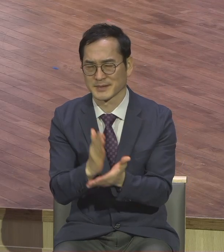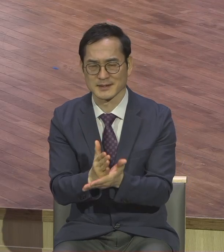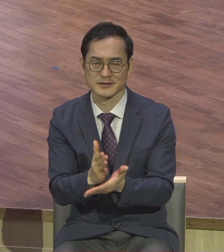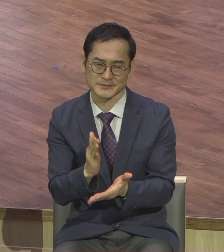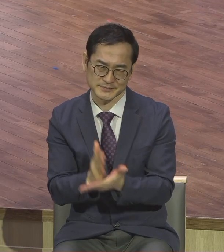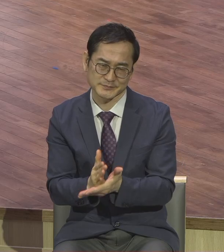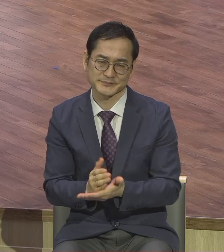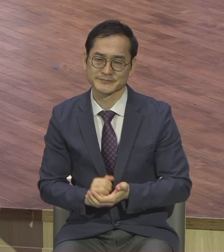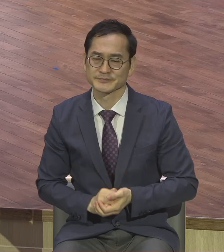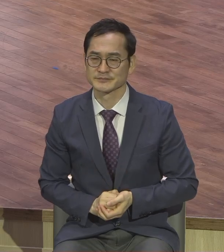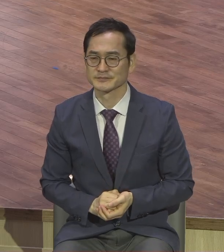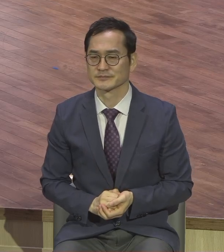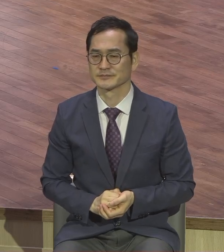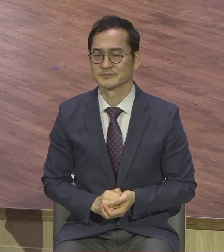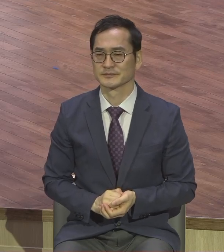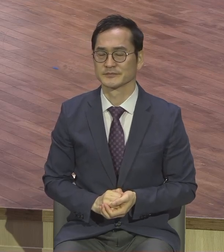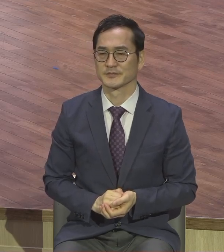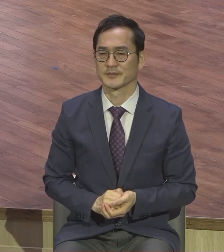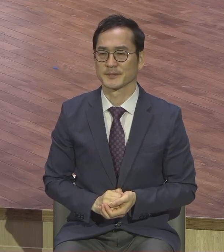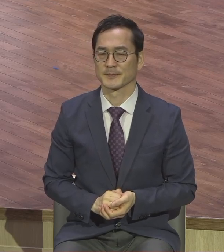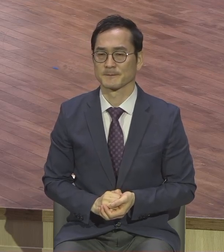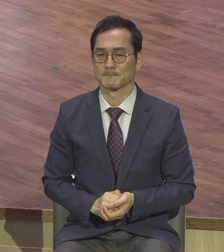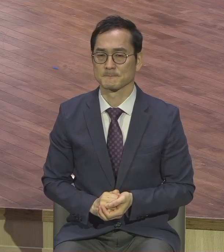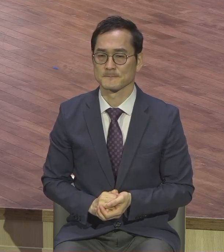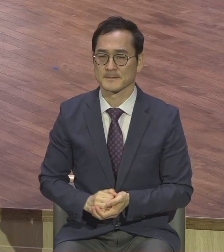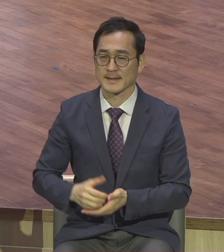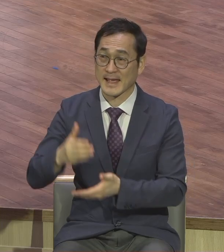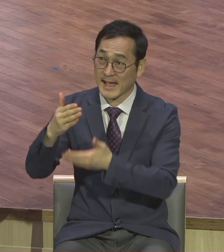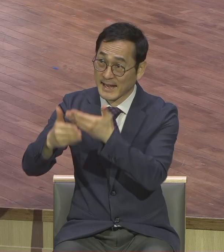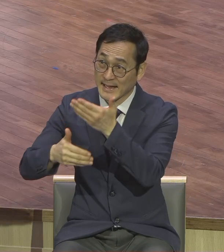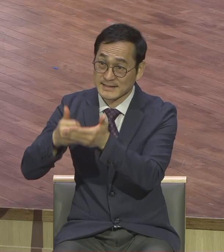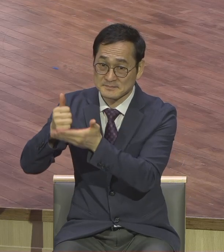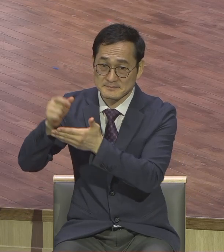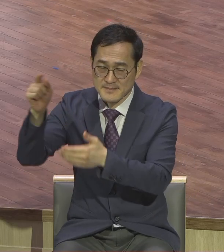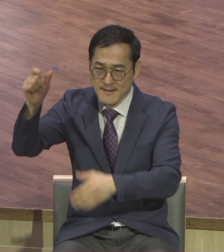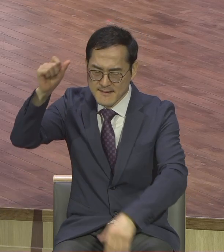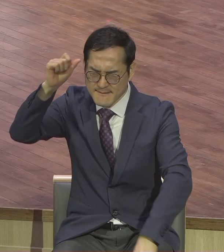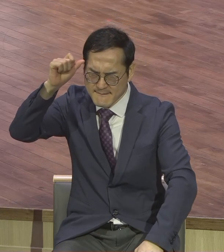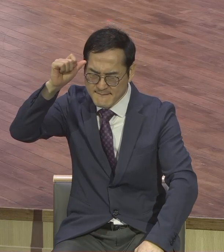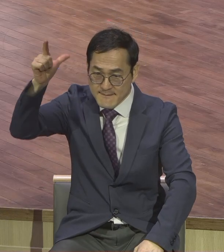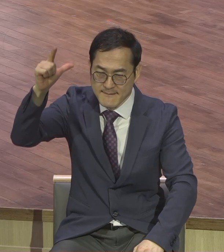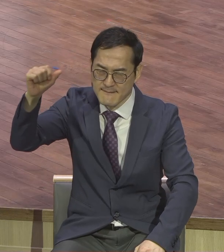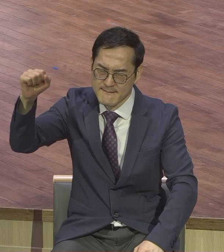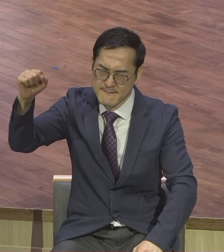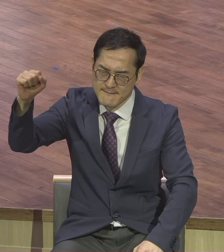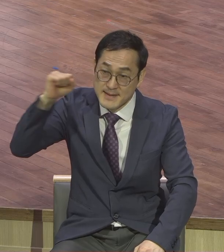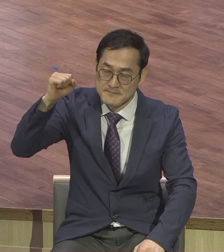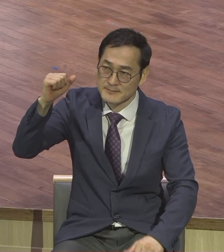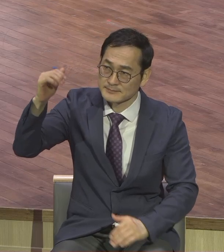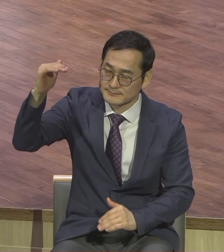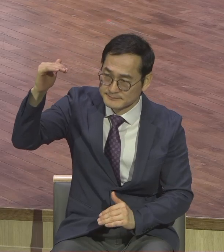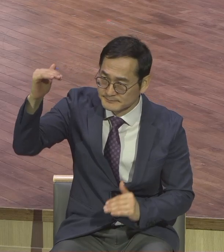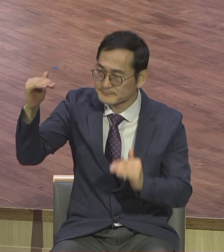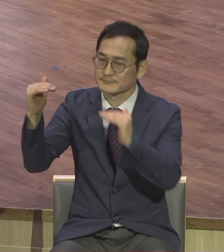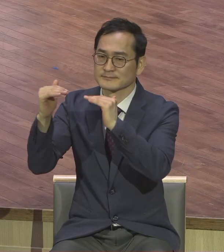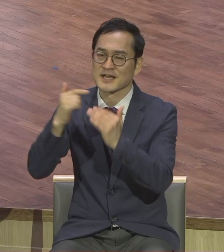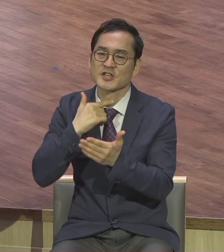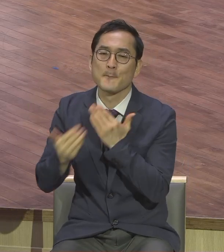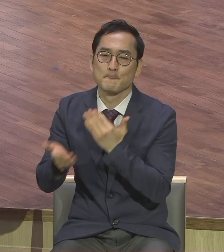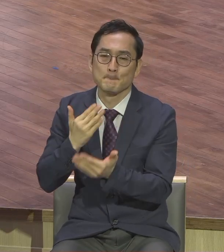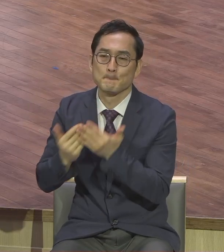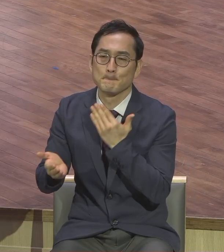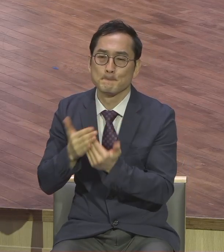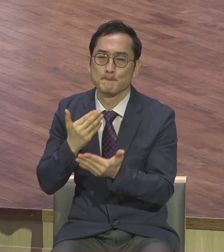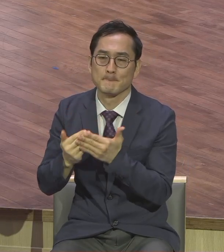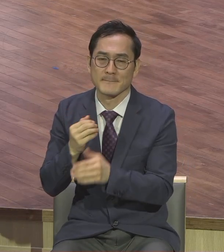그래서 하나님의 이 스케일을 체험하는 영계의 전 성도 되기를 주님으로 축복합니다.